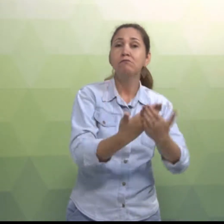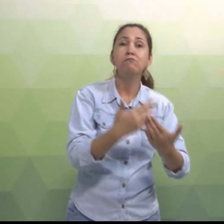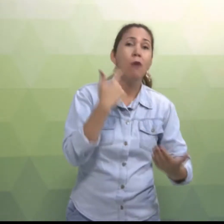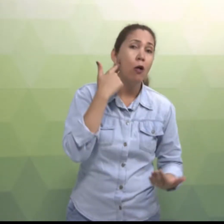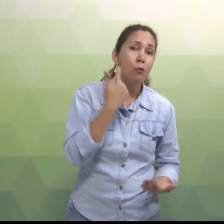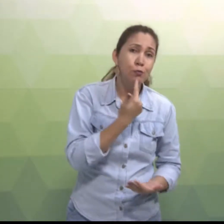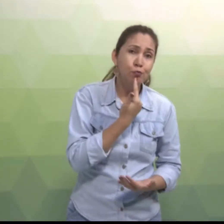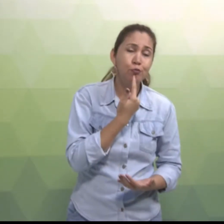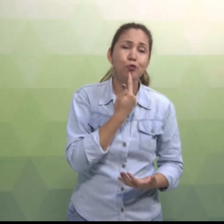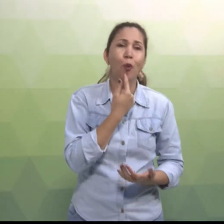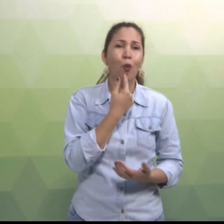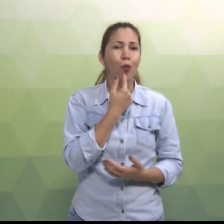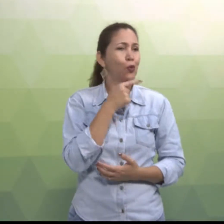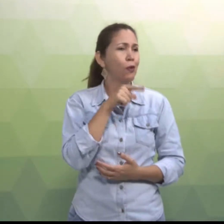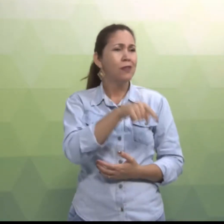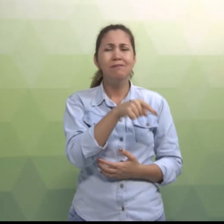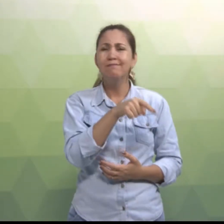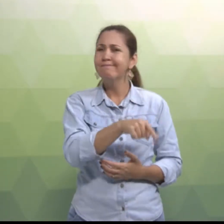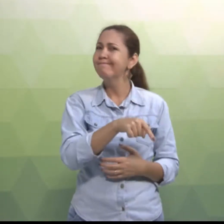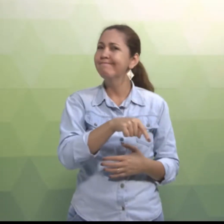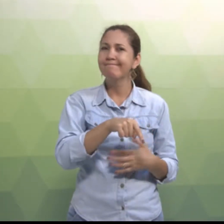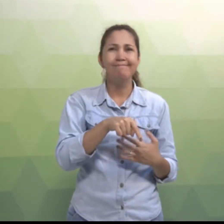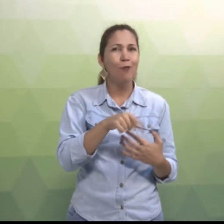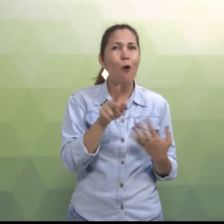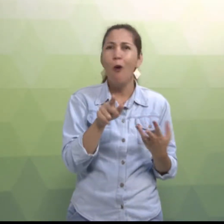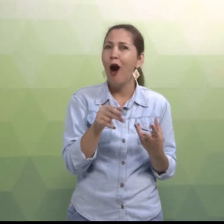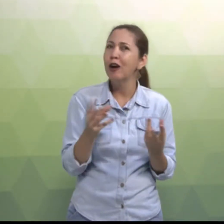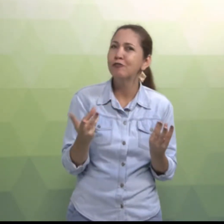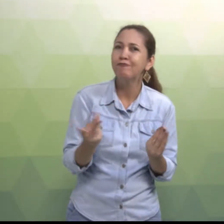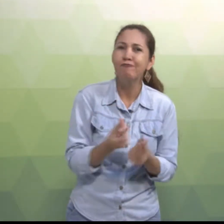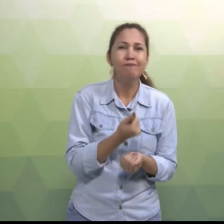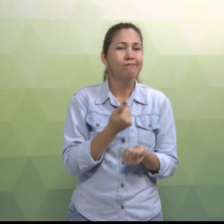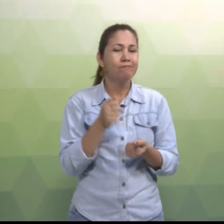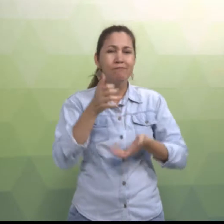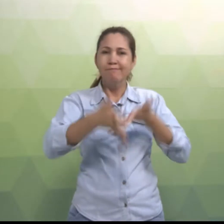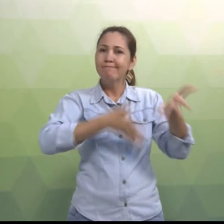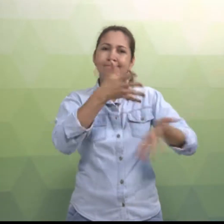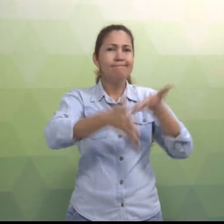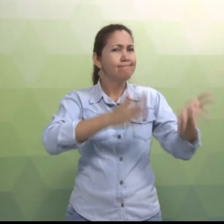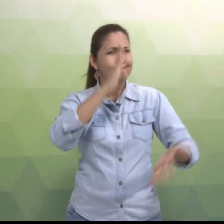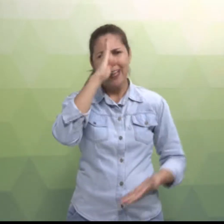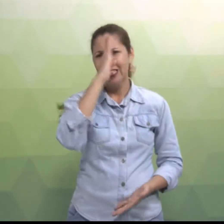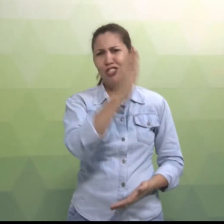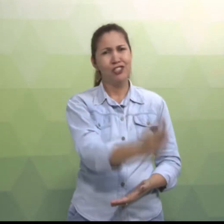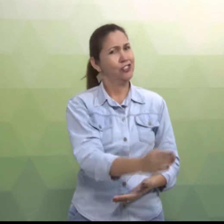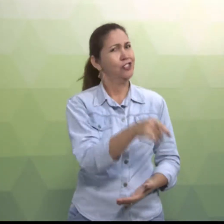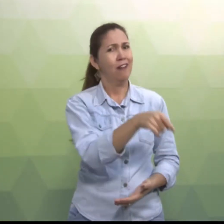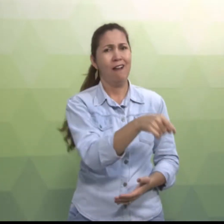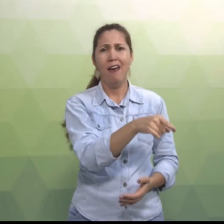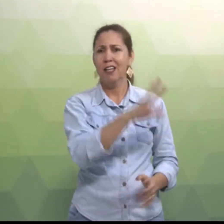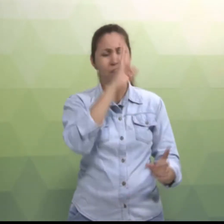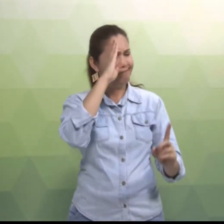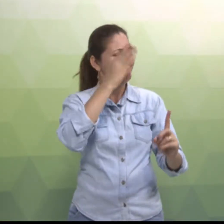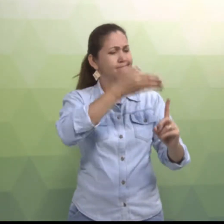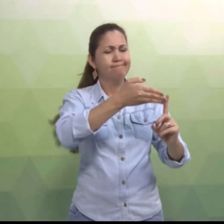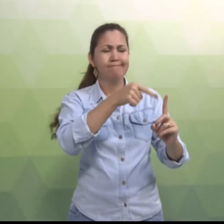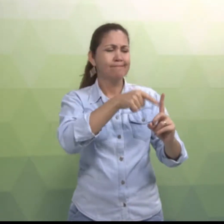No espaço da escola para surdos, o que acontece? Ali, tudo é em língua brasileira